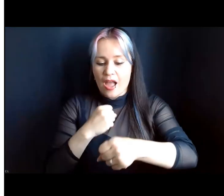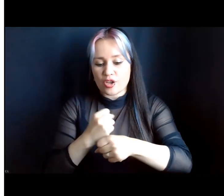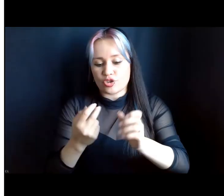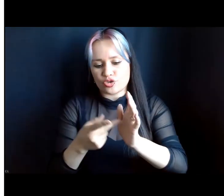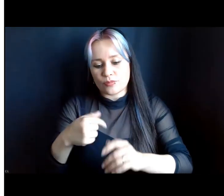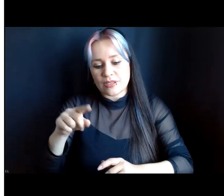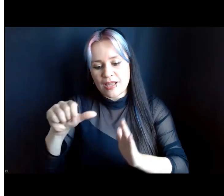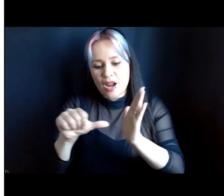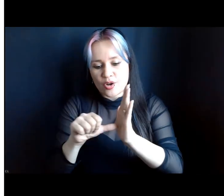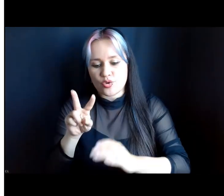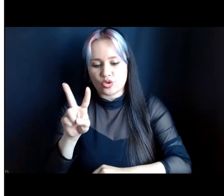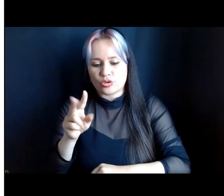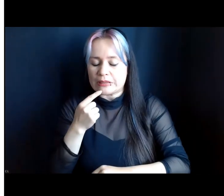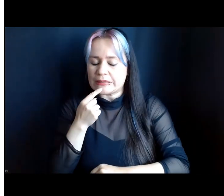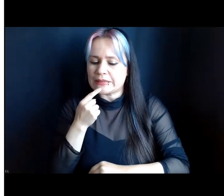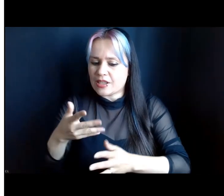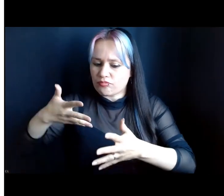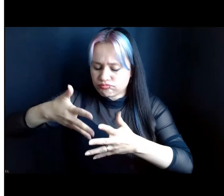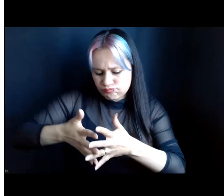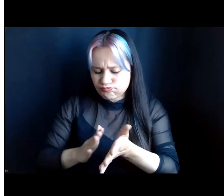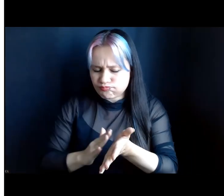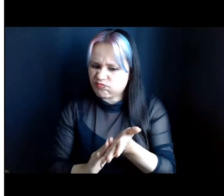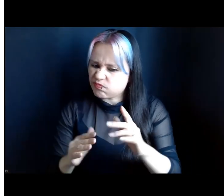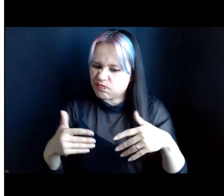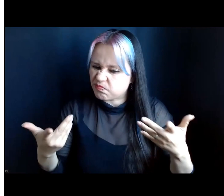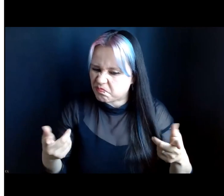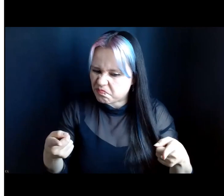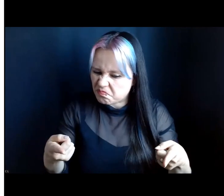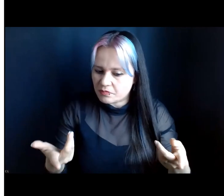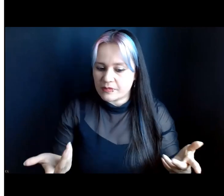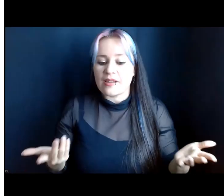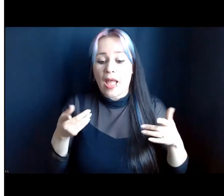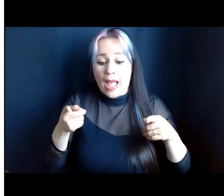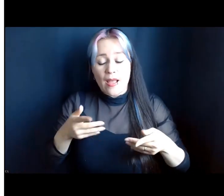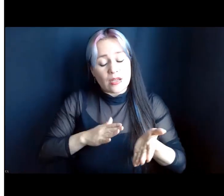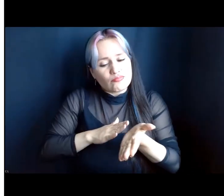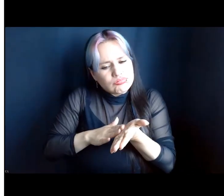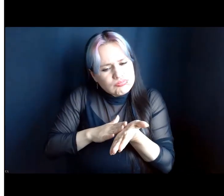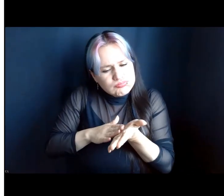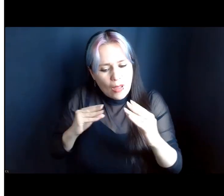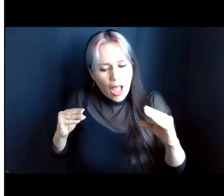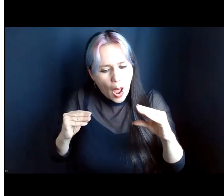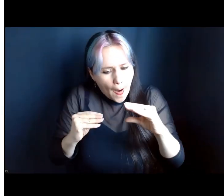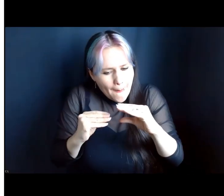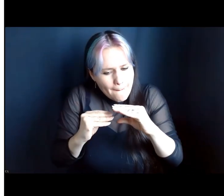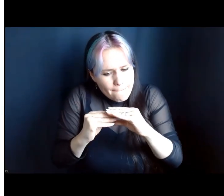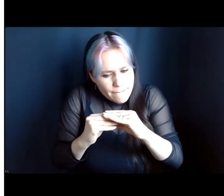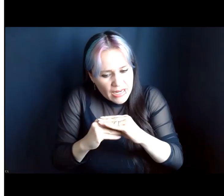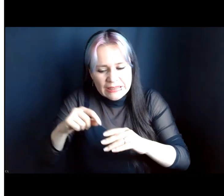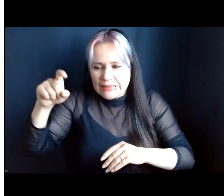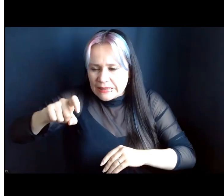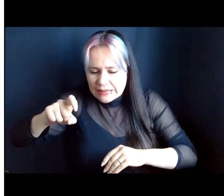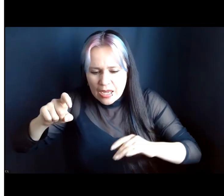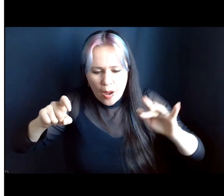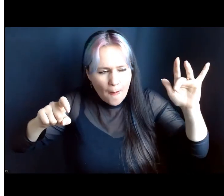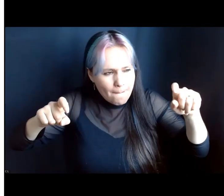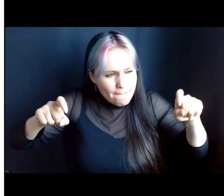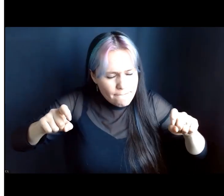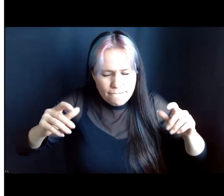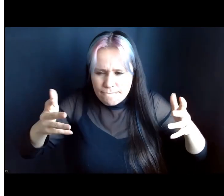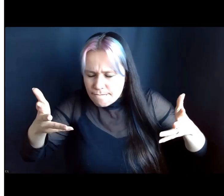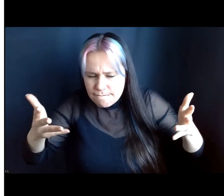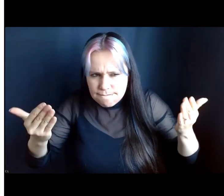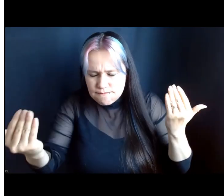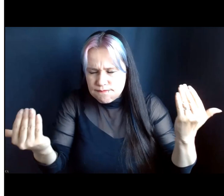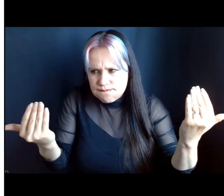población sorda y sin discriminación de género procedencia raza edad condición educativa social